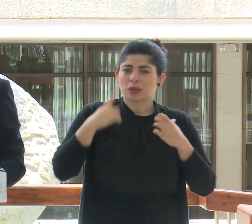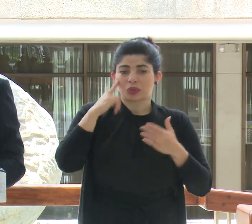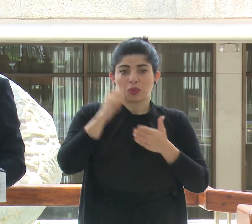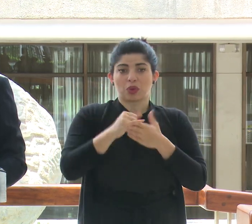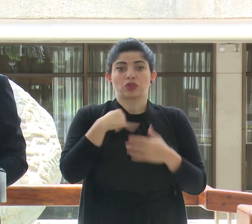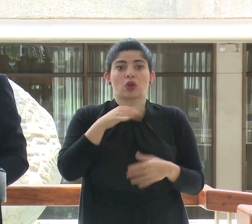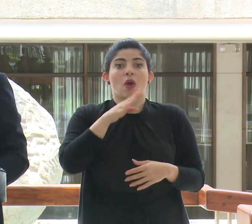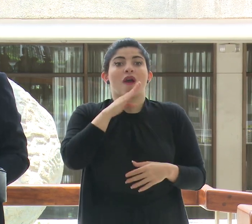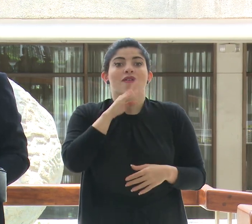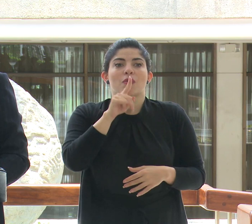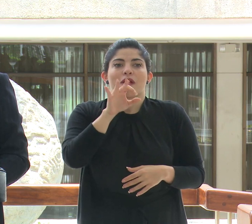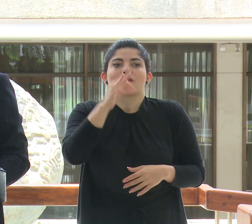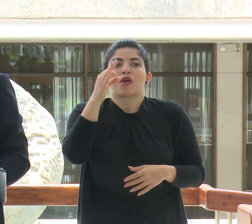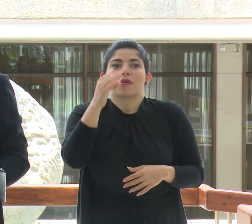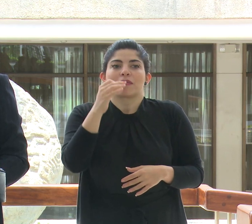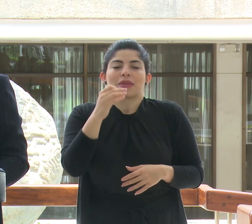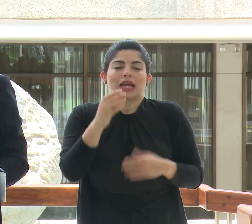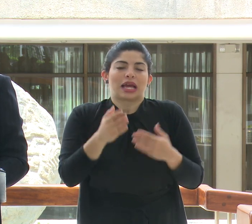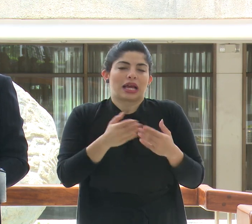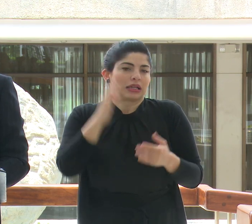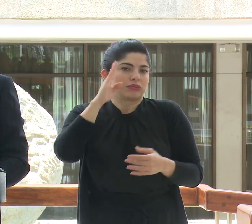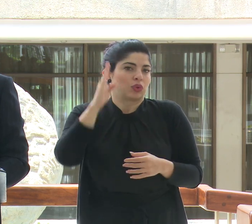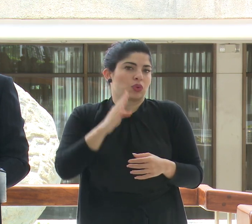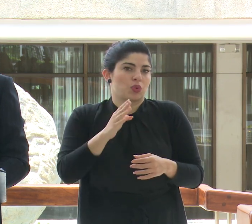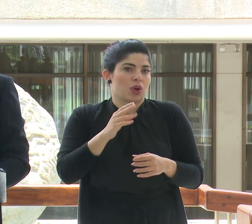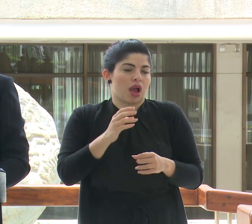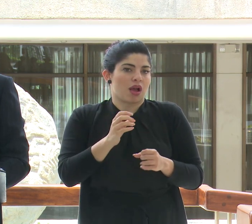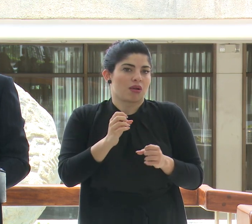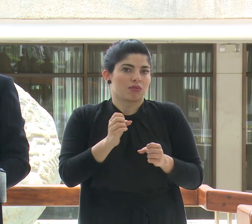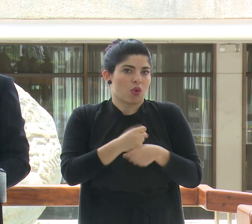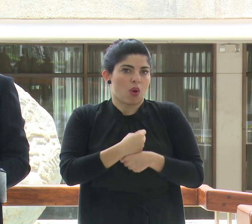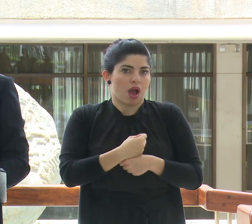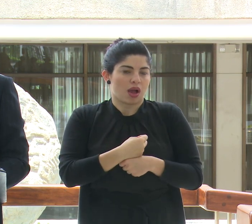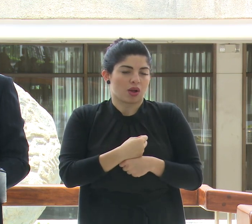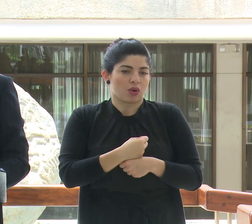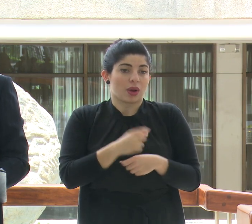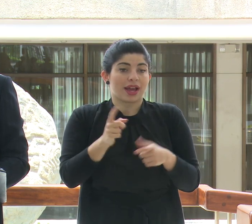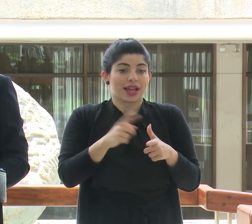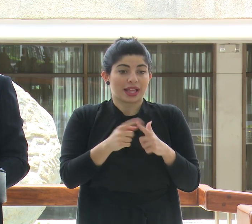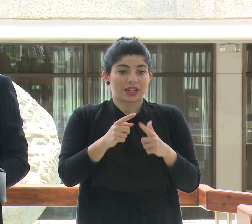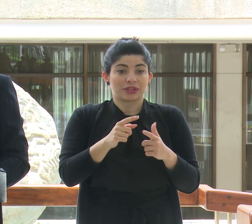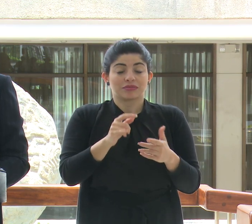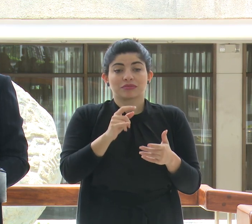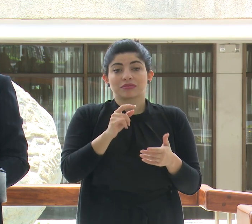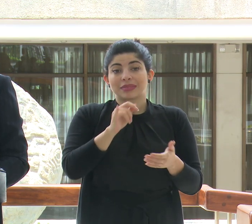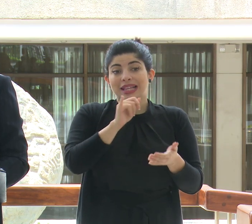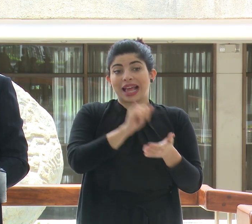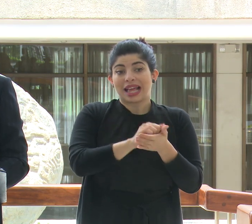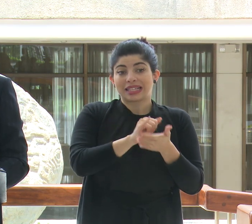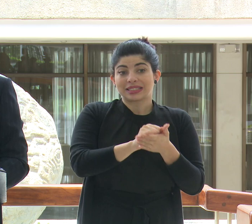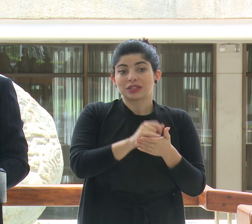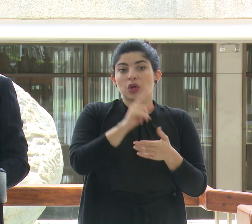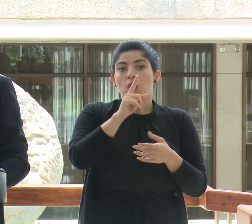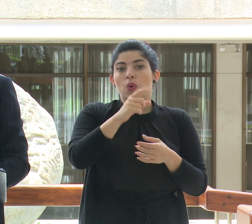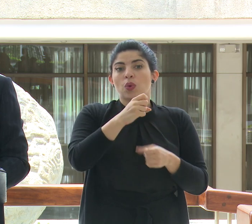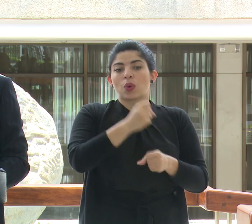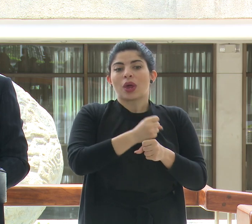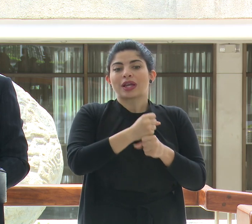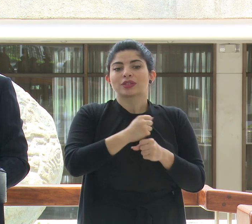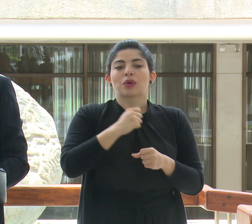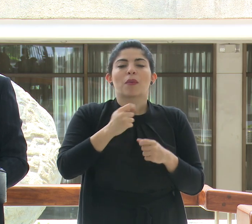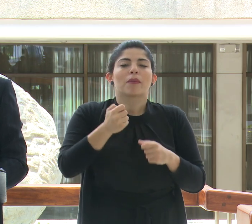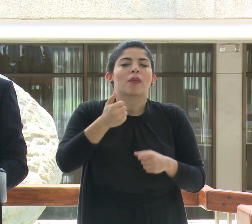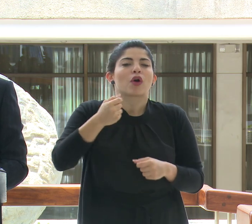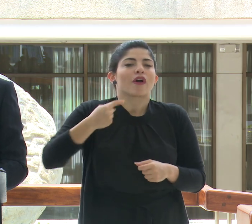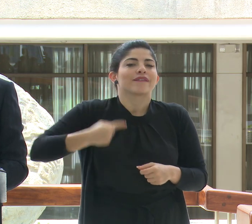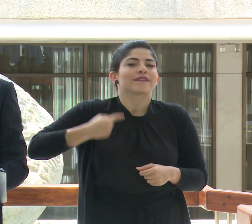como usualmente no lo hago. Pero creo que entonces eso será así. Será un ejercicio muy poco